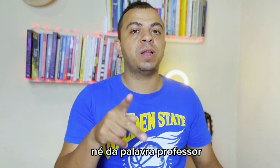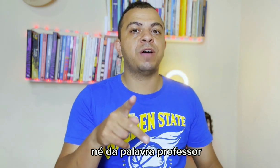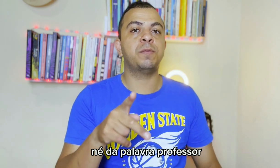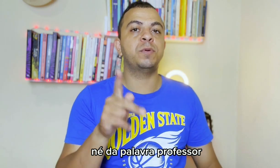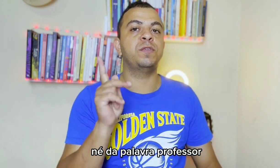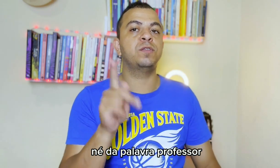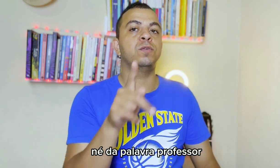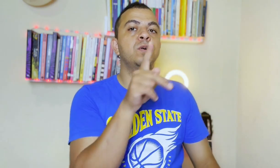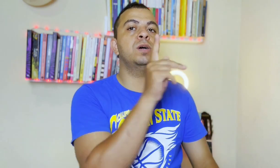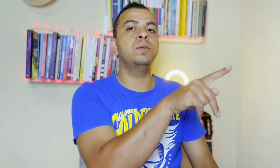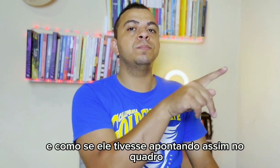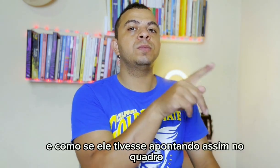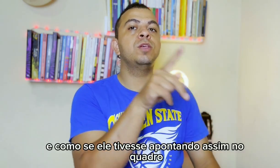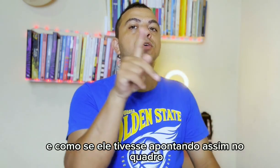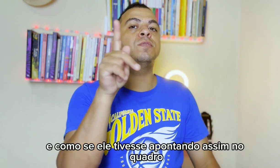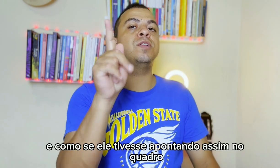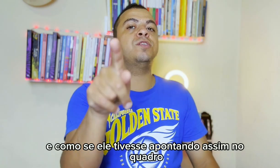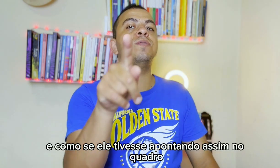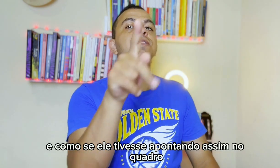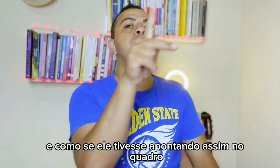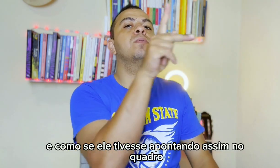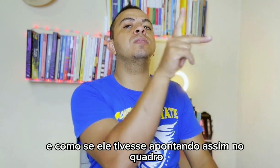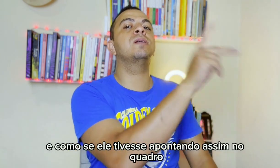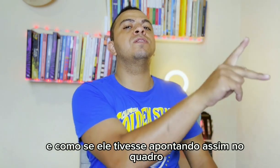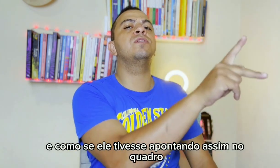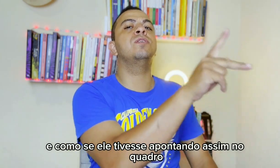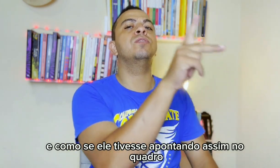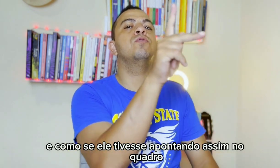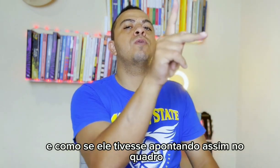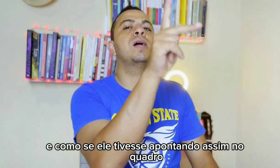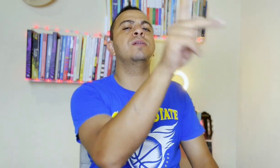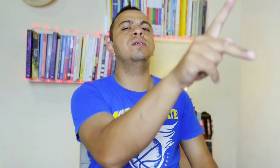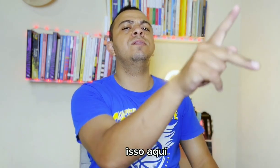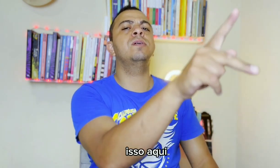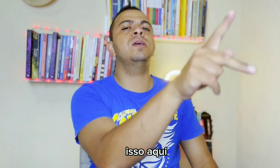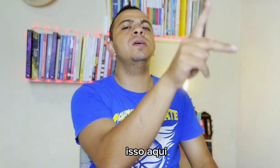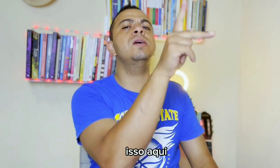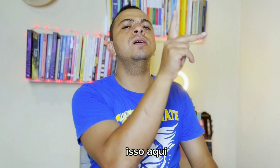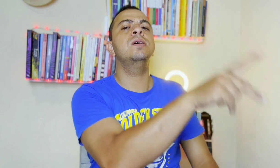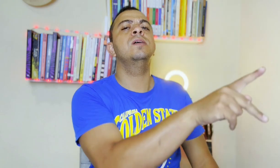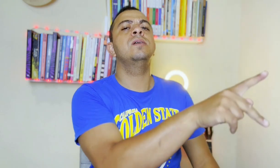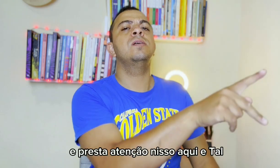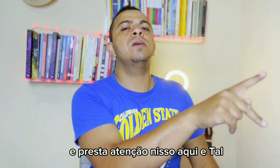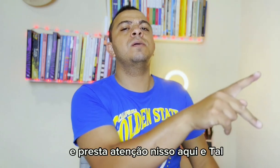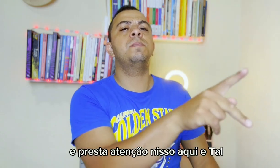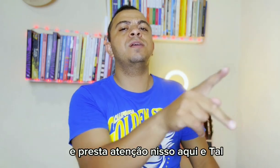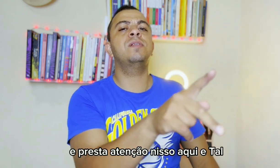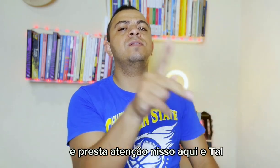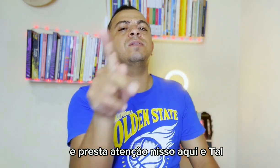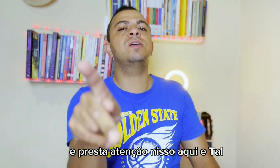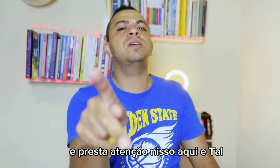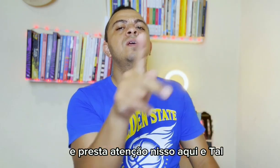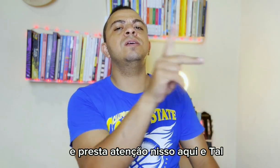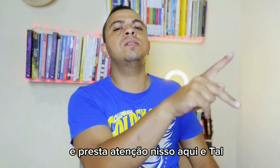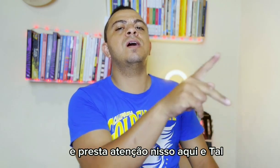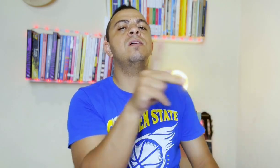palavra professor, e é como se ele estivesse apontando assim no quadro. Isso aqui, presta atenção nisso aqui e tal,